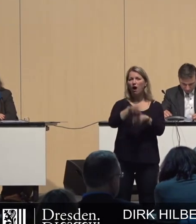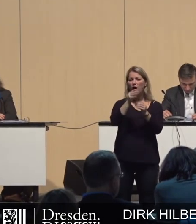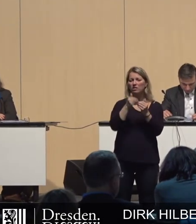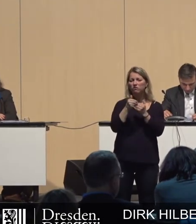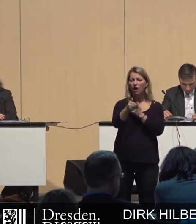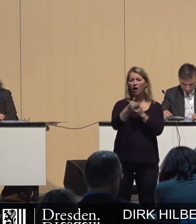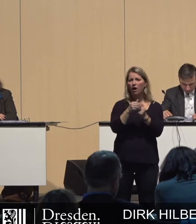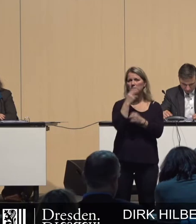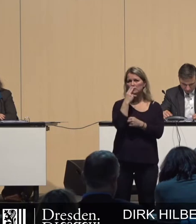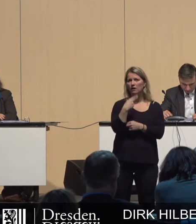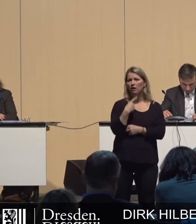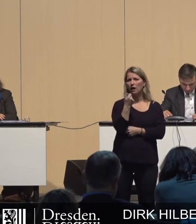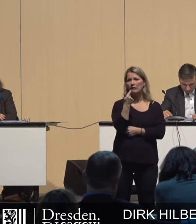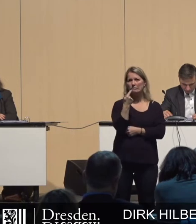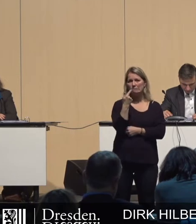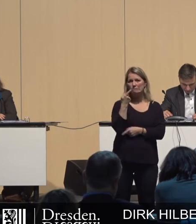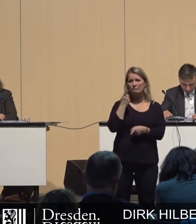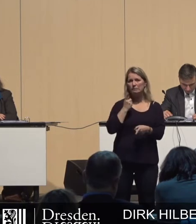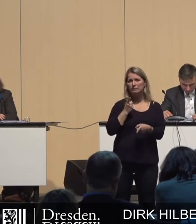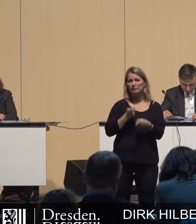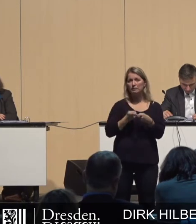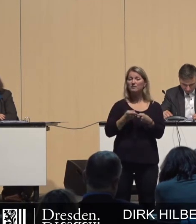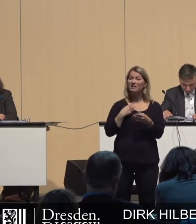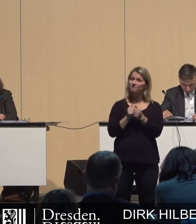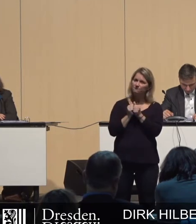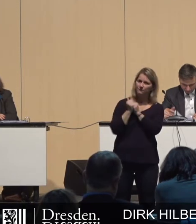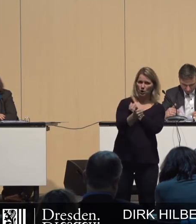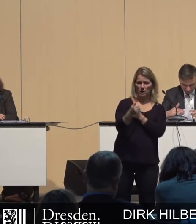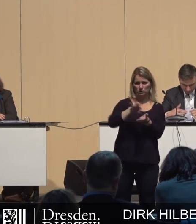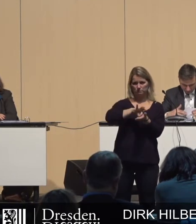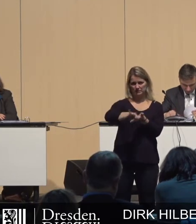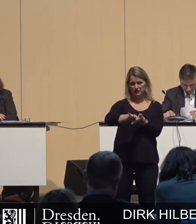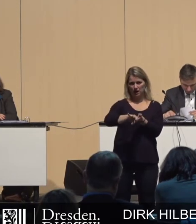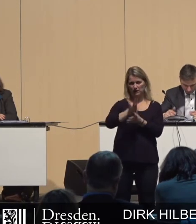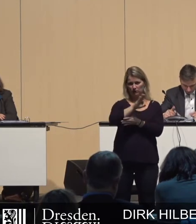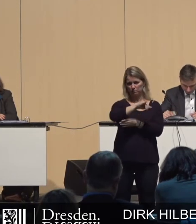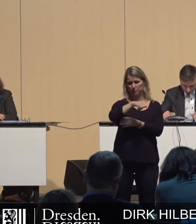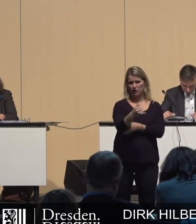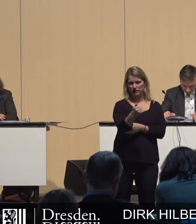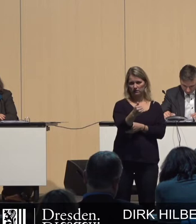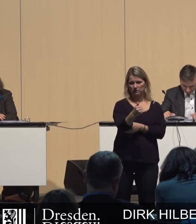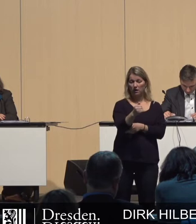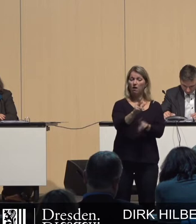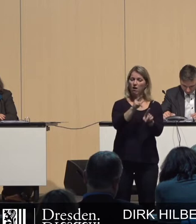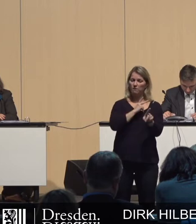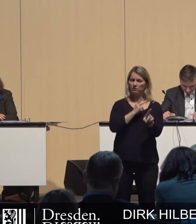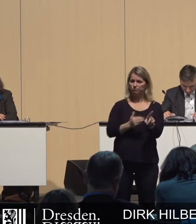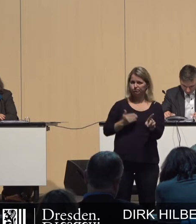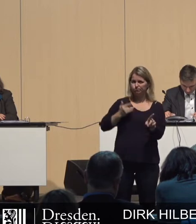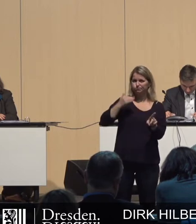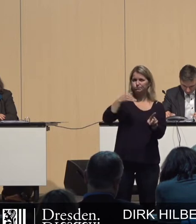Wirtschaftlichkeitslücke aufweisen. Wir gehen hier in Vorleistung, bis Bund und Länder es endlich geschafft haben,